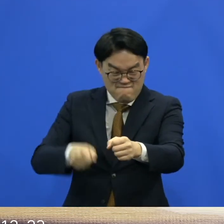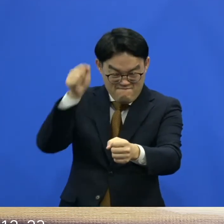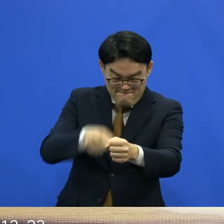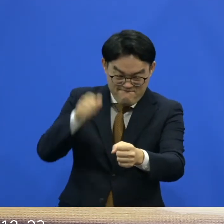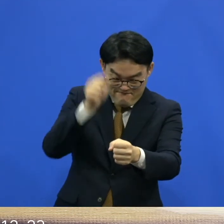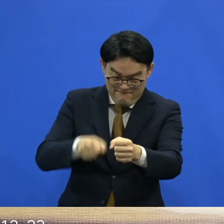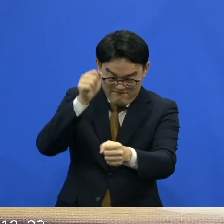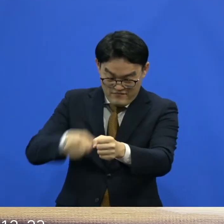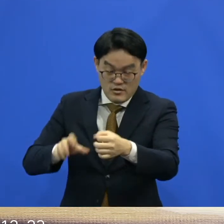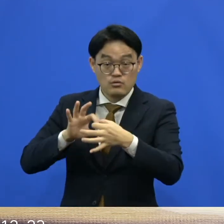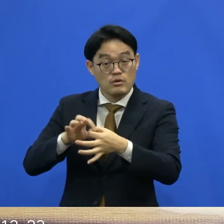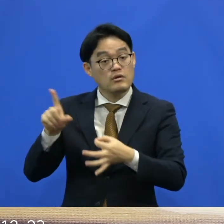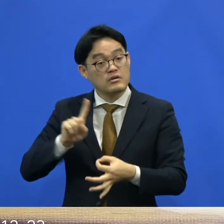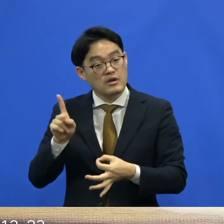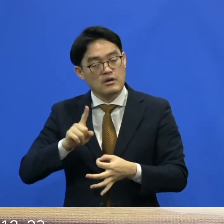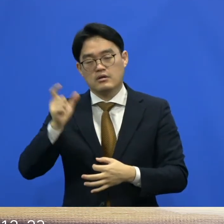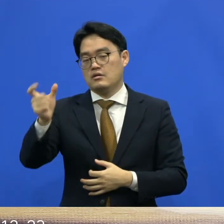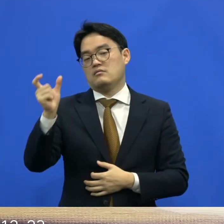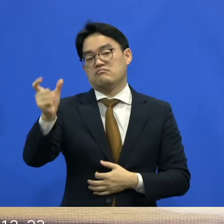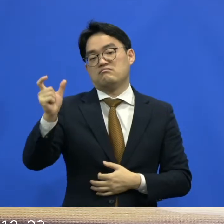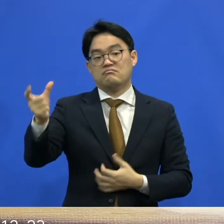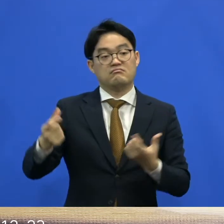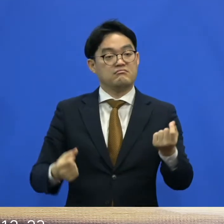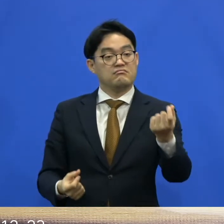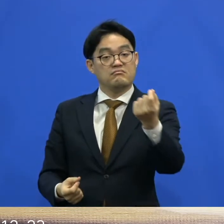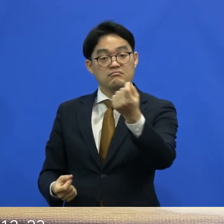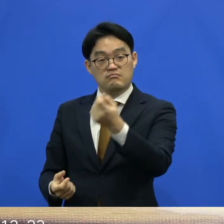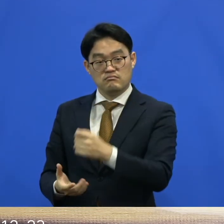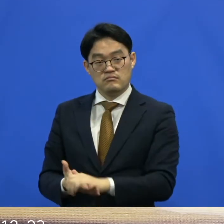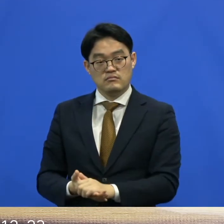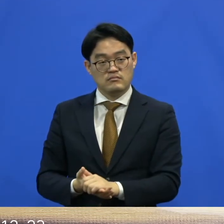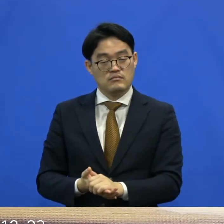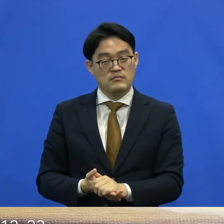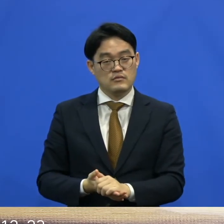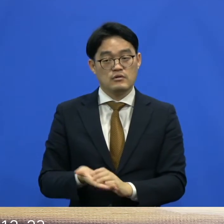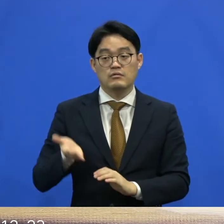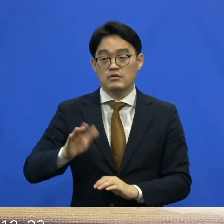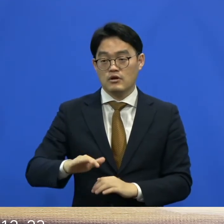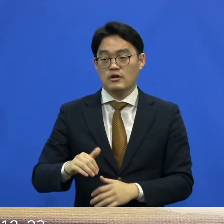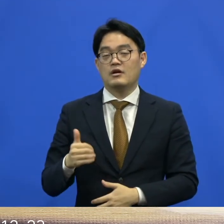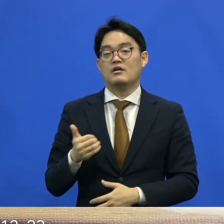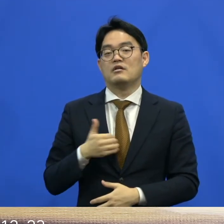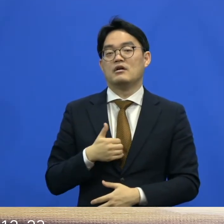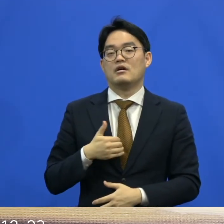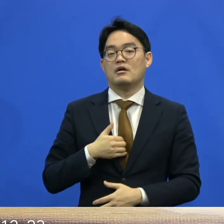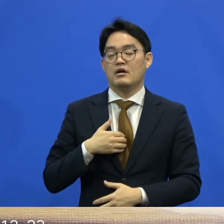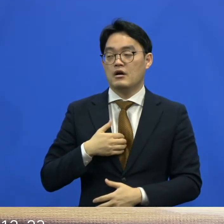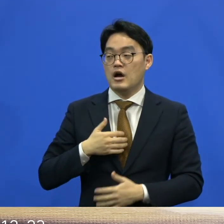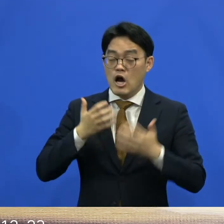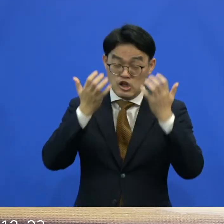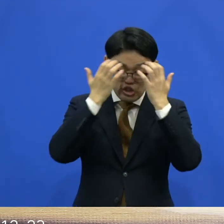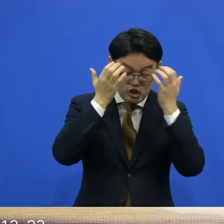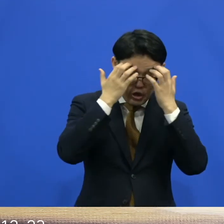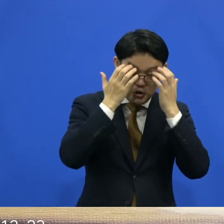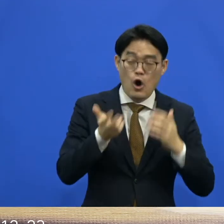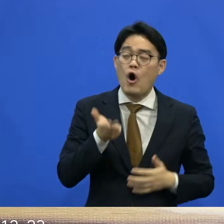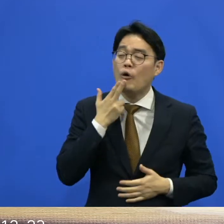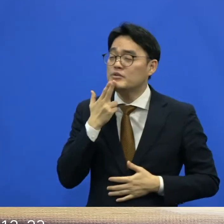단련은 좋다. 근데 실현 안 당하고 단련되고 싶다.